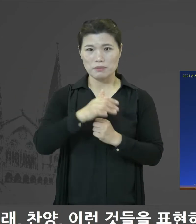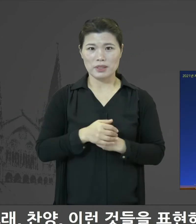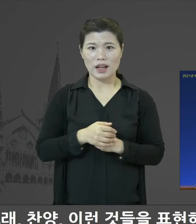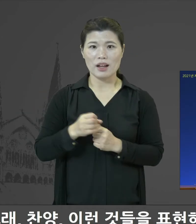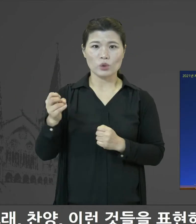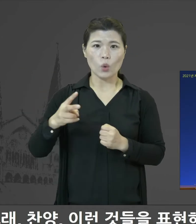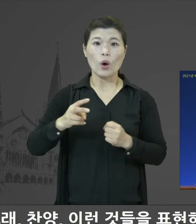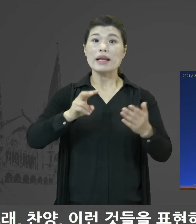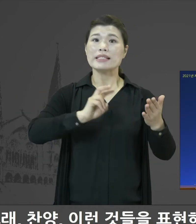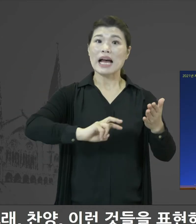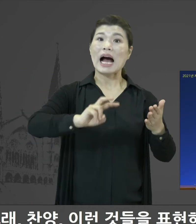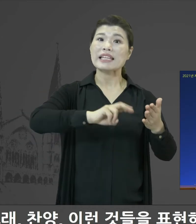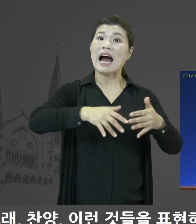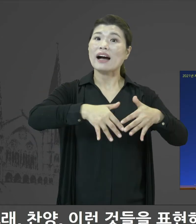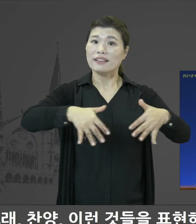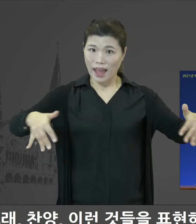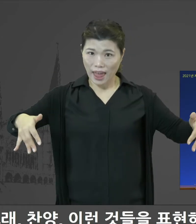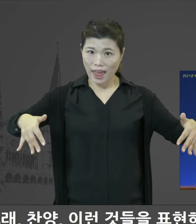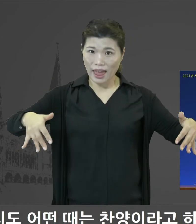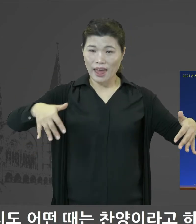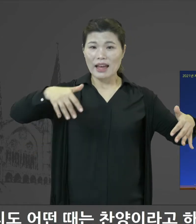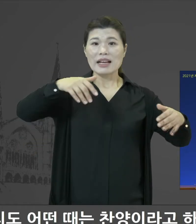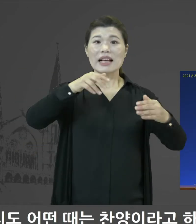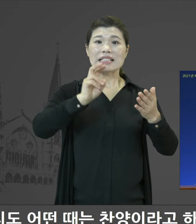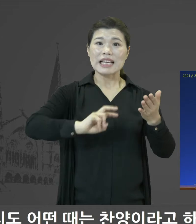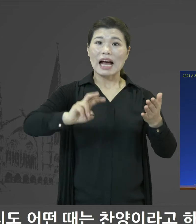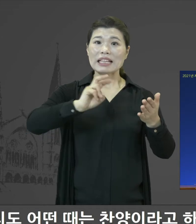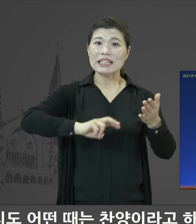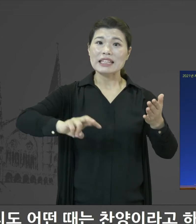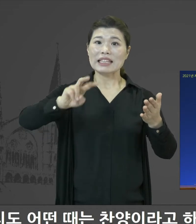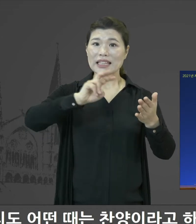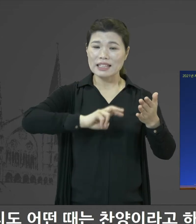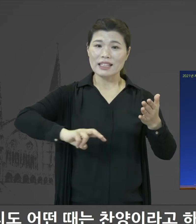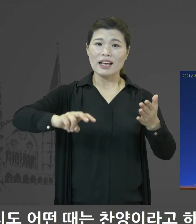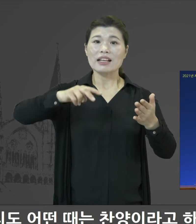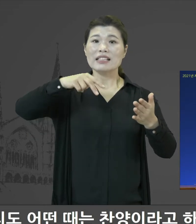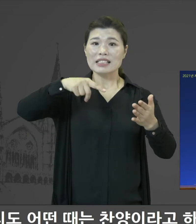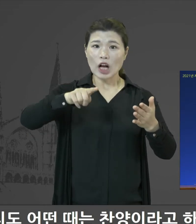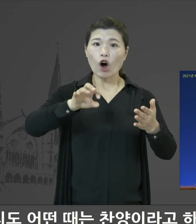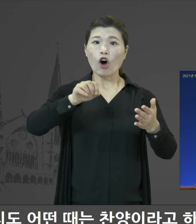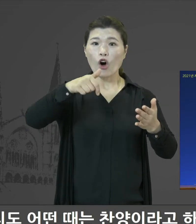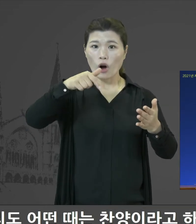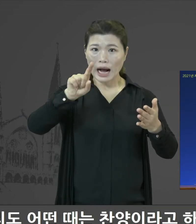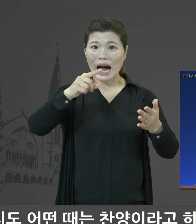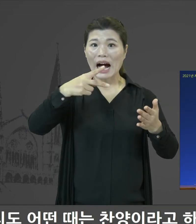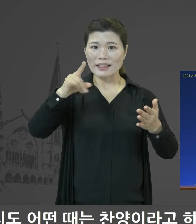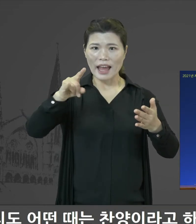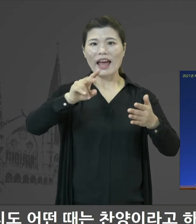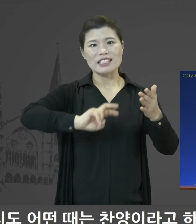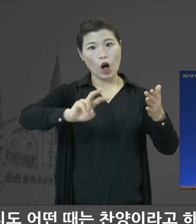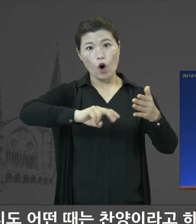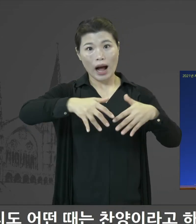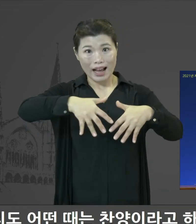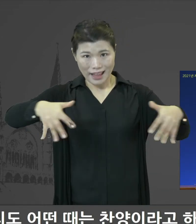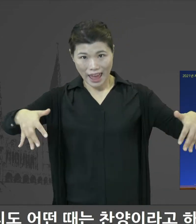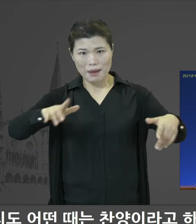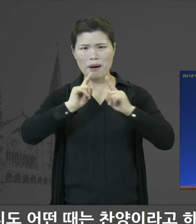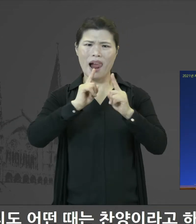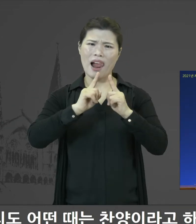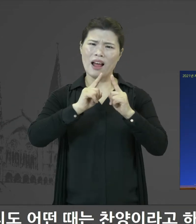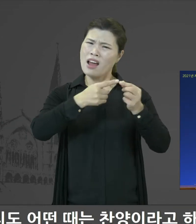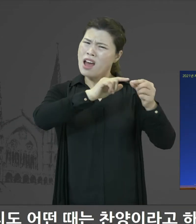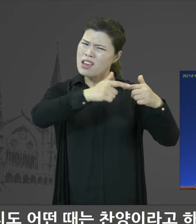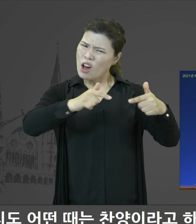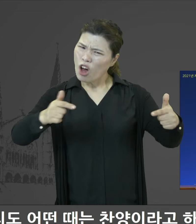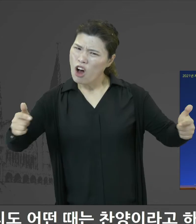찬양대, 성가대 뭐 이렇게 이름이 다양하게 불리고 있지 않습니까? 노래도 마찬가지고요. 그런 것처럼